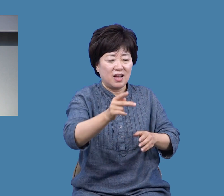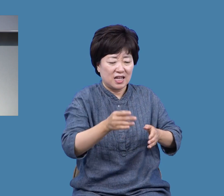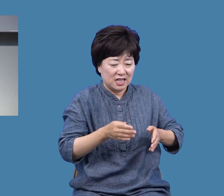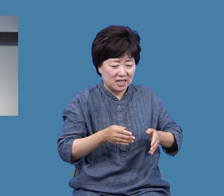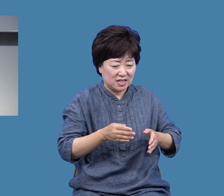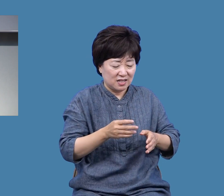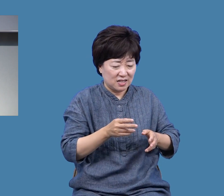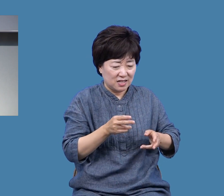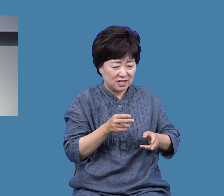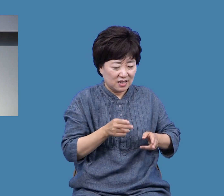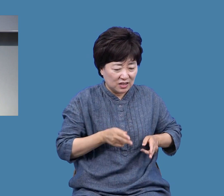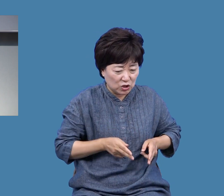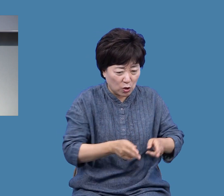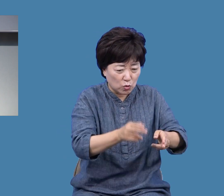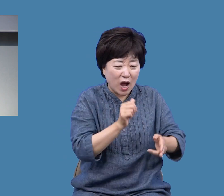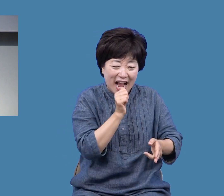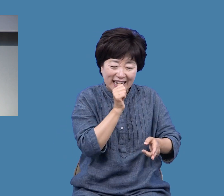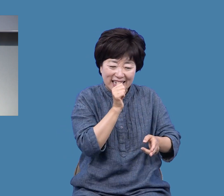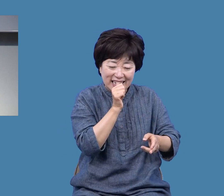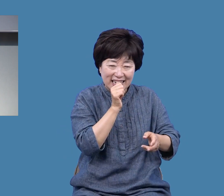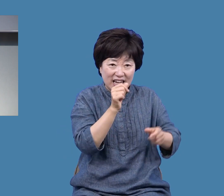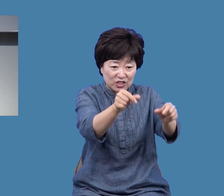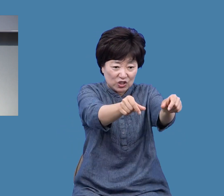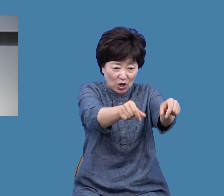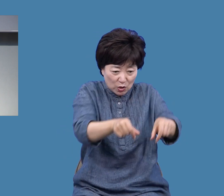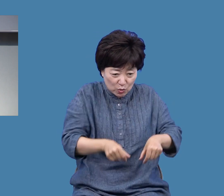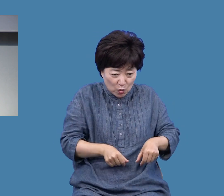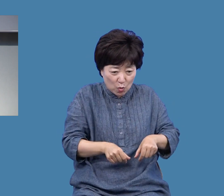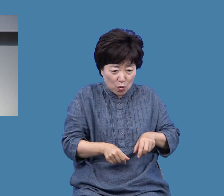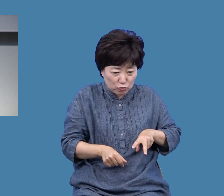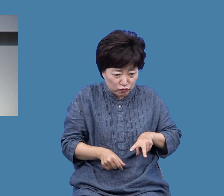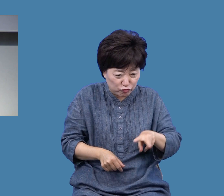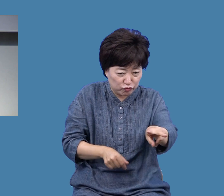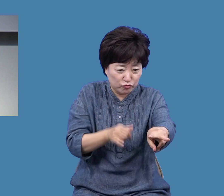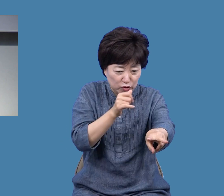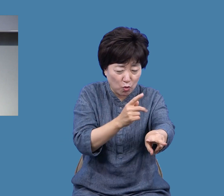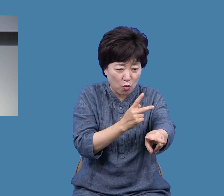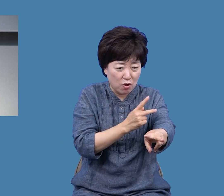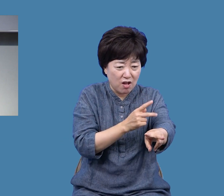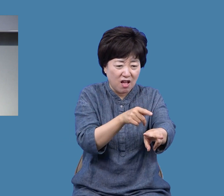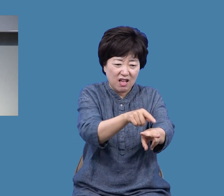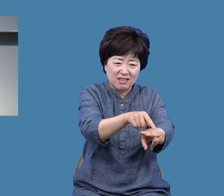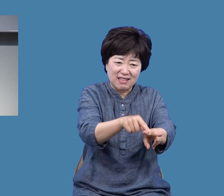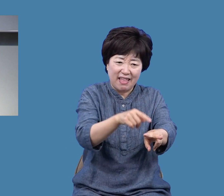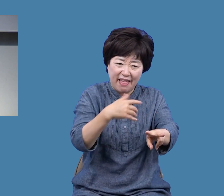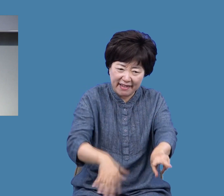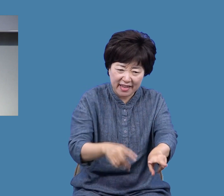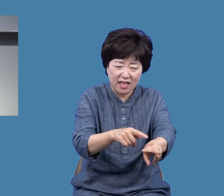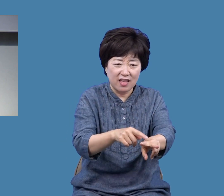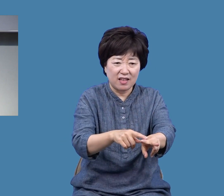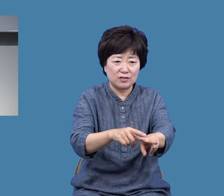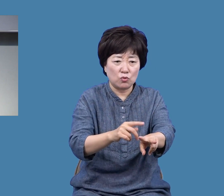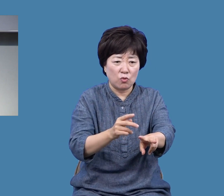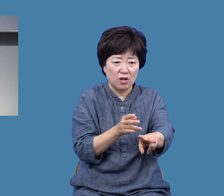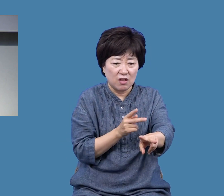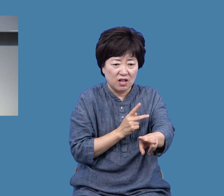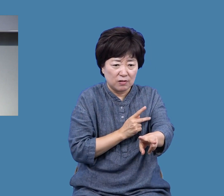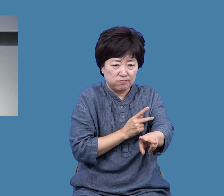환경은 철도가 있고 그다음에 달리는 루트들이 있죠. 그러니까 이것이 정상적인